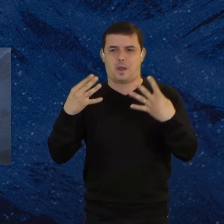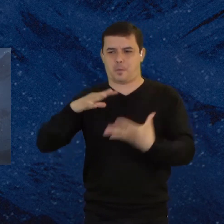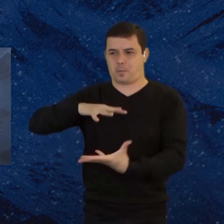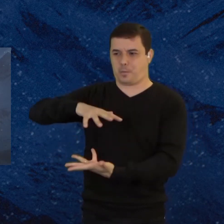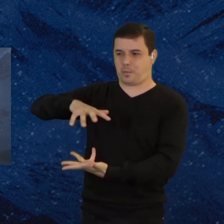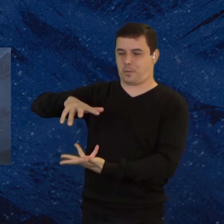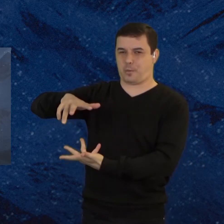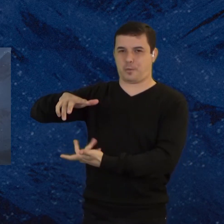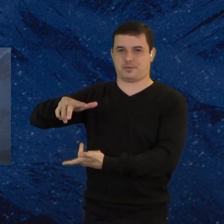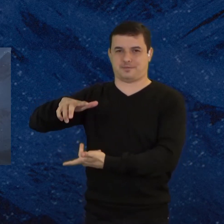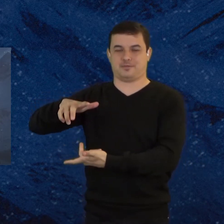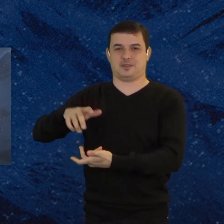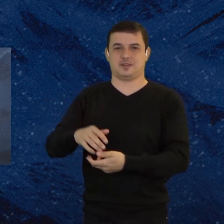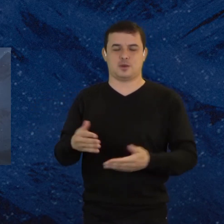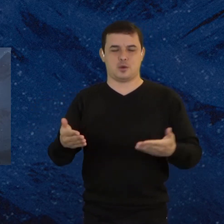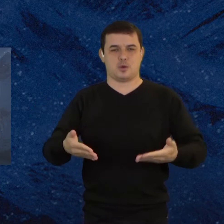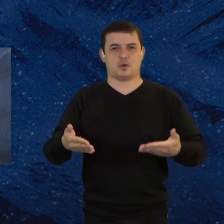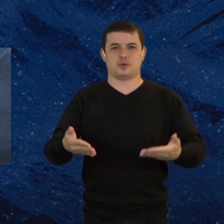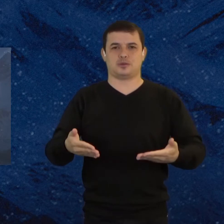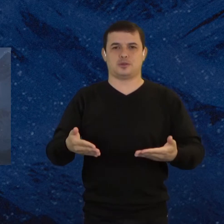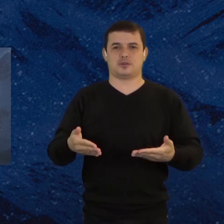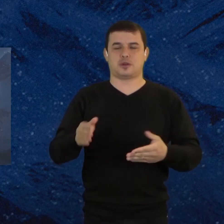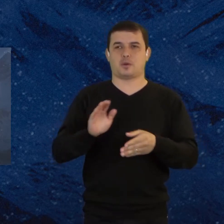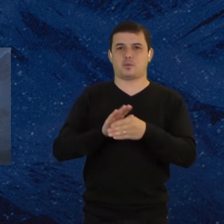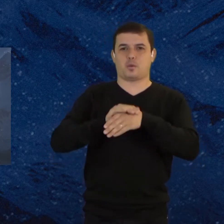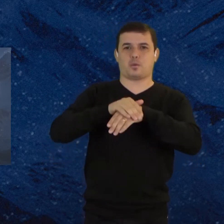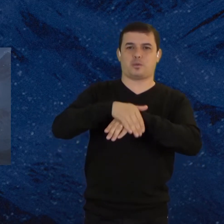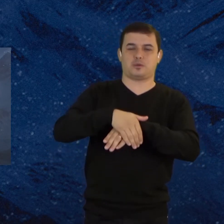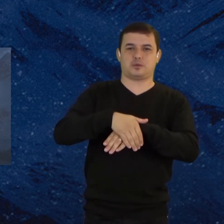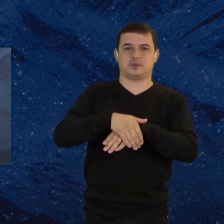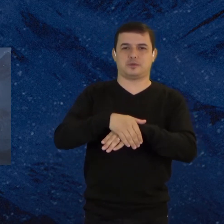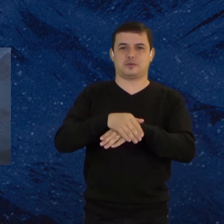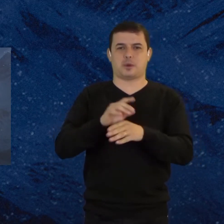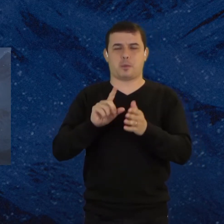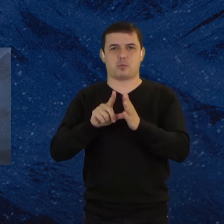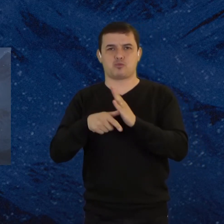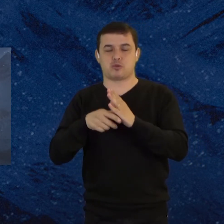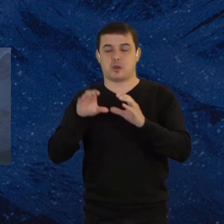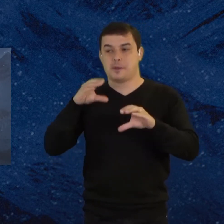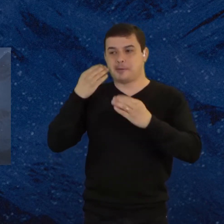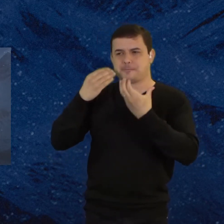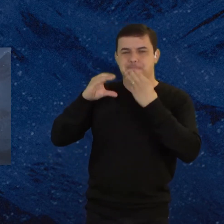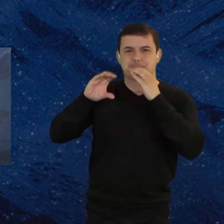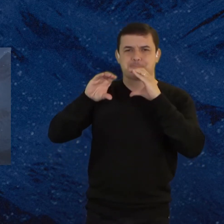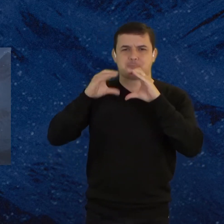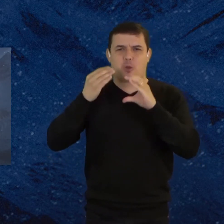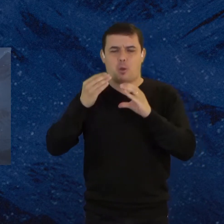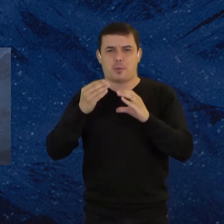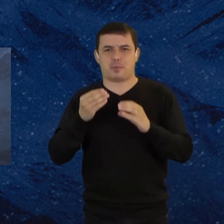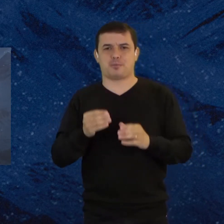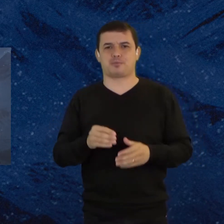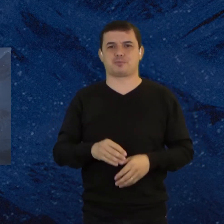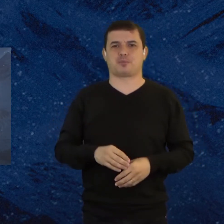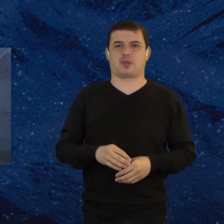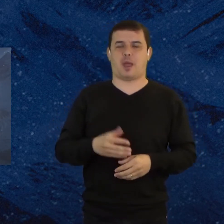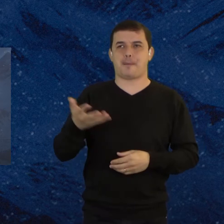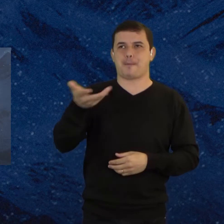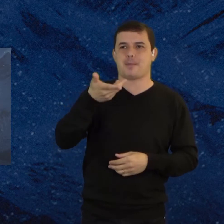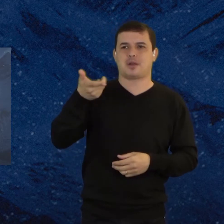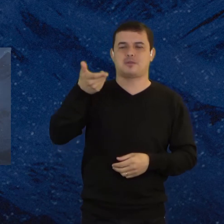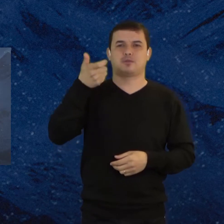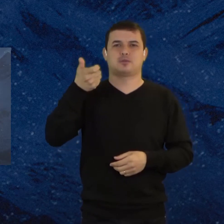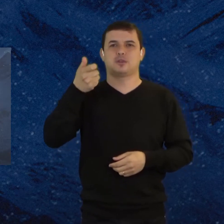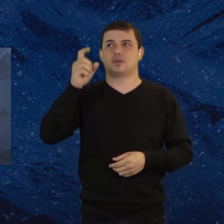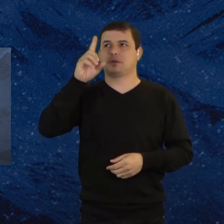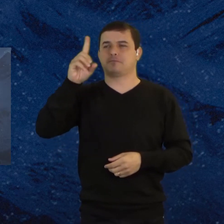global, estamos aqui hoje à noite, depois do louvor, depois desse momento maravilhoso que os irmãos